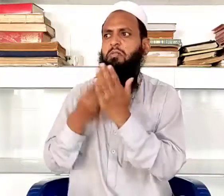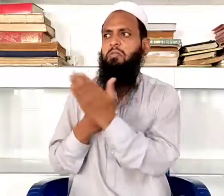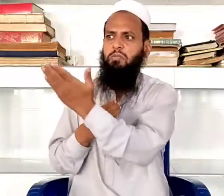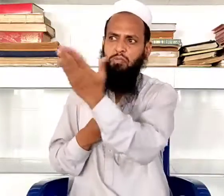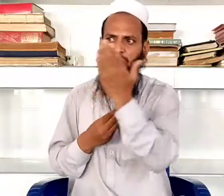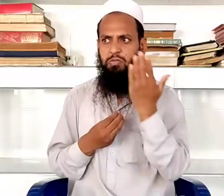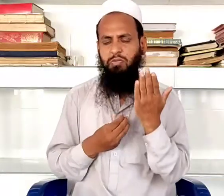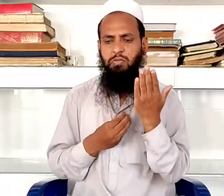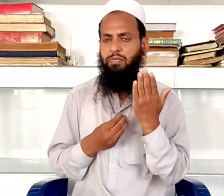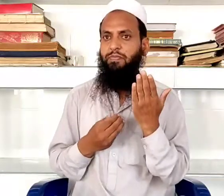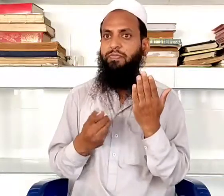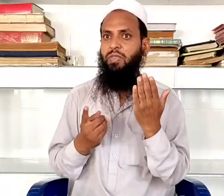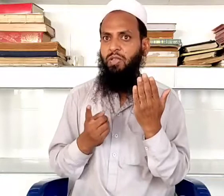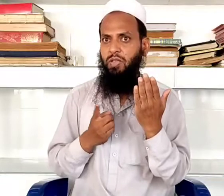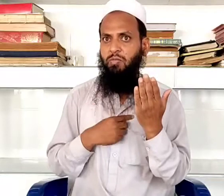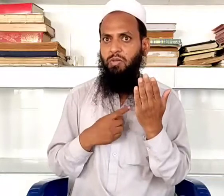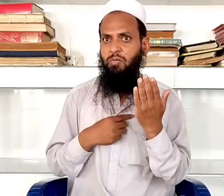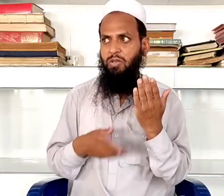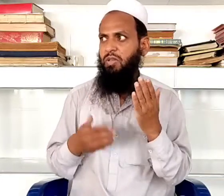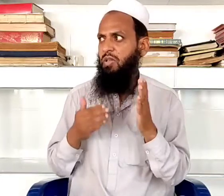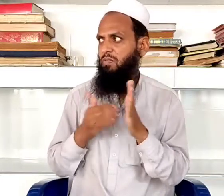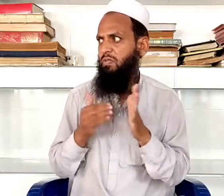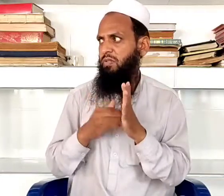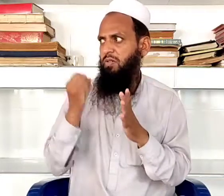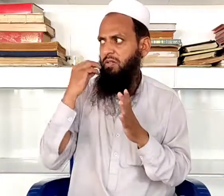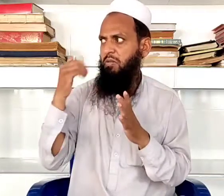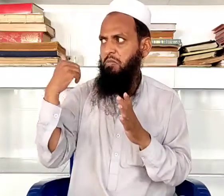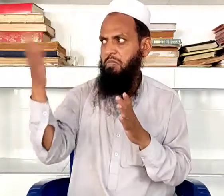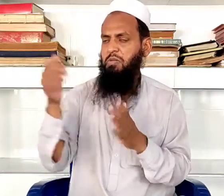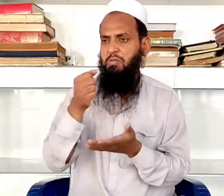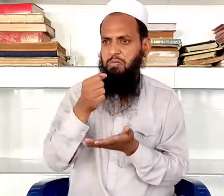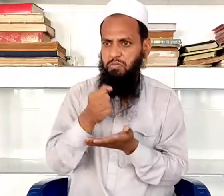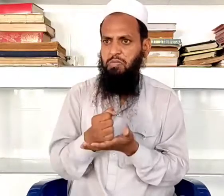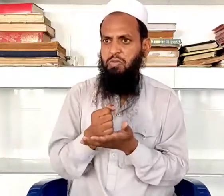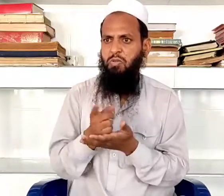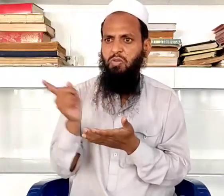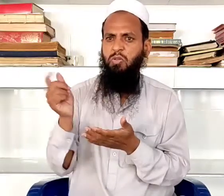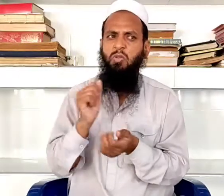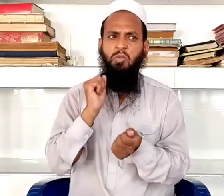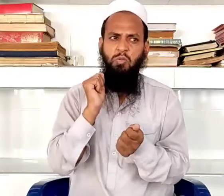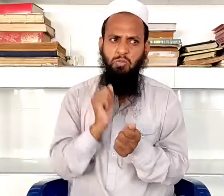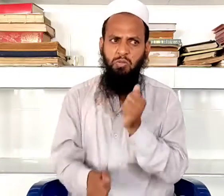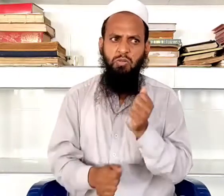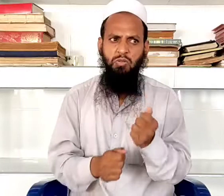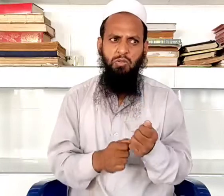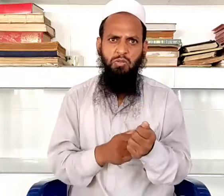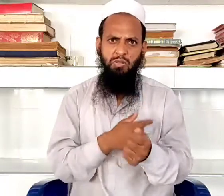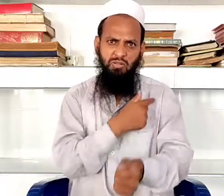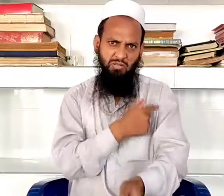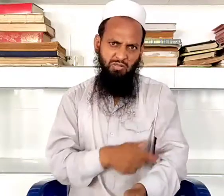ਇਸੇ ਸਾਡੇ ਮੁਹਤਰਮ ਸਾਹਮਣੇ ਸ਼ੌਕਤ ਚੀਮਾ ਸਾਹਿਬ ਬੈਠੇ ਆ ਉਹਨਾਂ ਨੂੰ ਸੱਟ ਲੱਗੀ ਉਹਨਾਂ ਦਾ ਬੰਦ ਲੱਗਦੀ ਮੈਨੂੰ ਆਸ਼ੀਰਵਾਦ ਅੱਲਾਹ ਪਾਕ